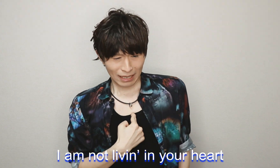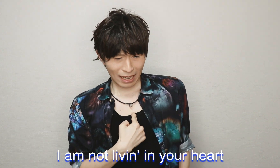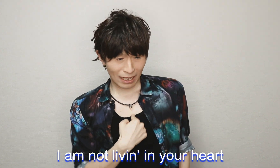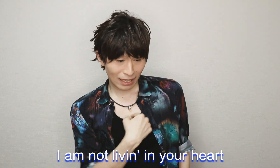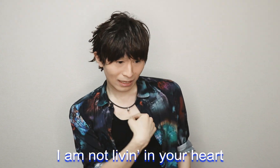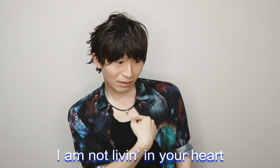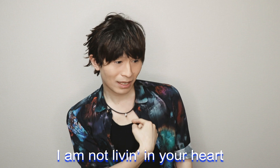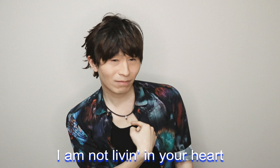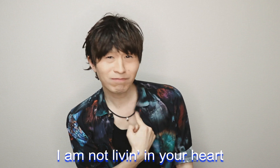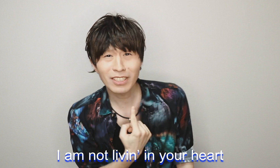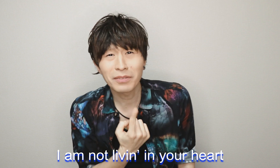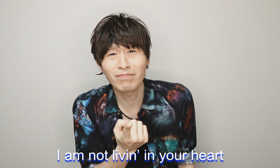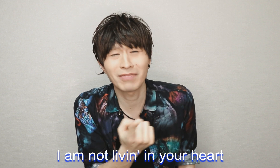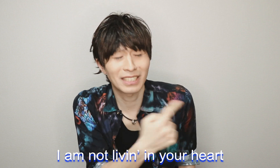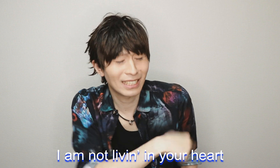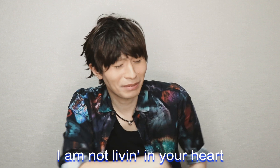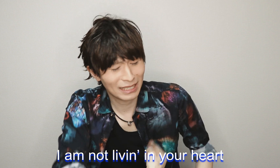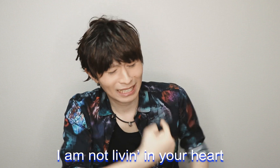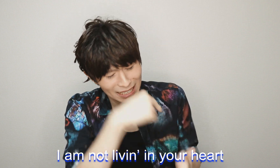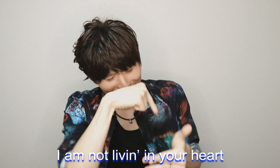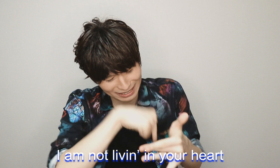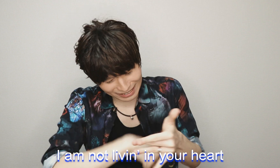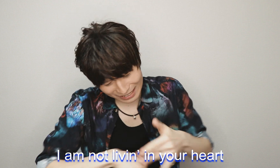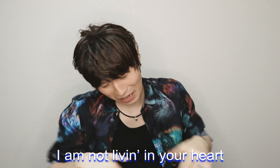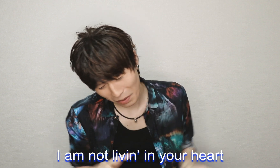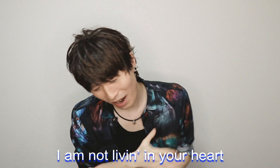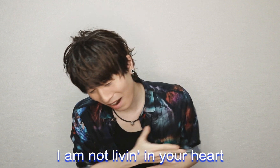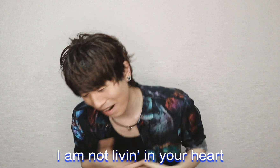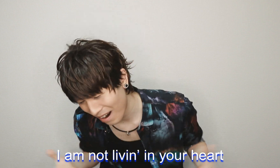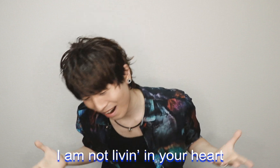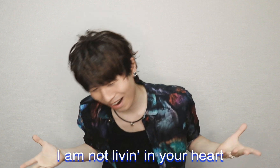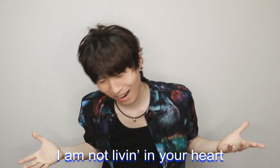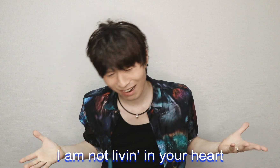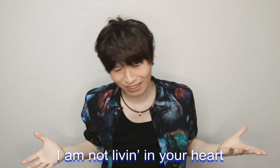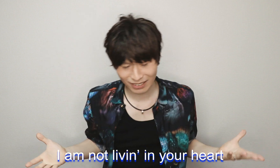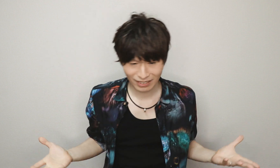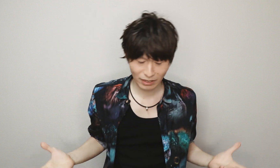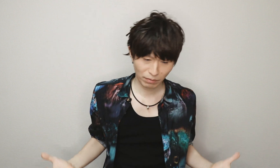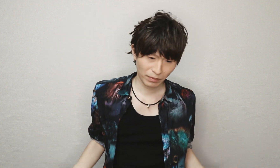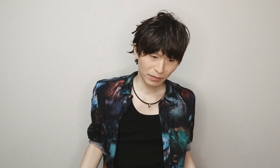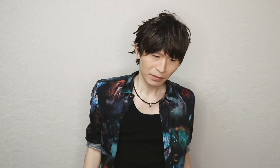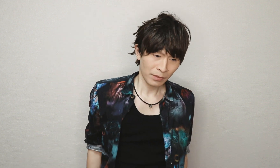I am not living in your